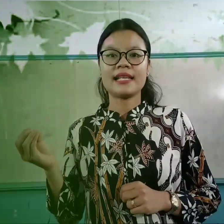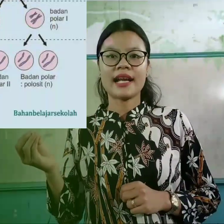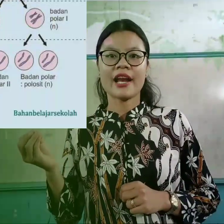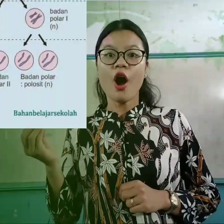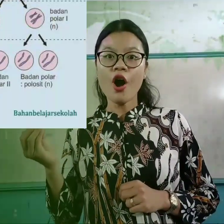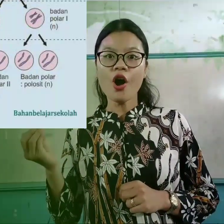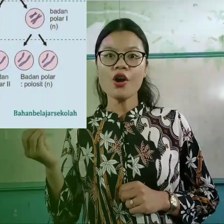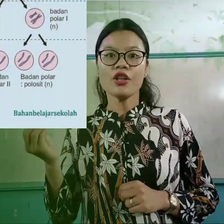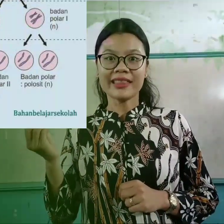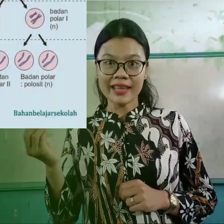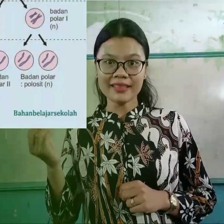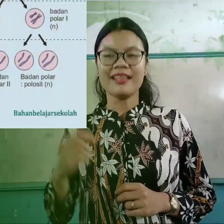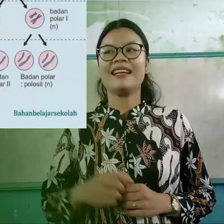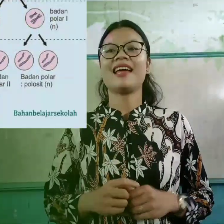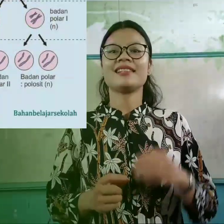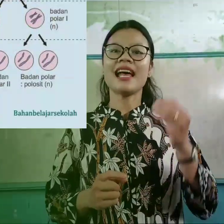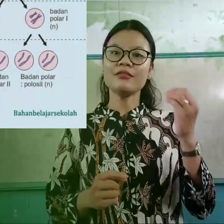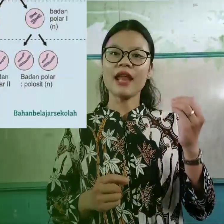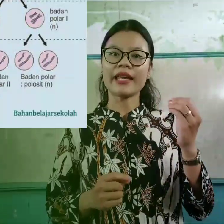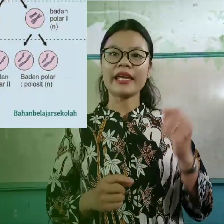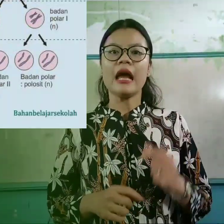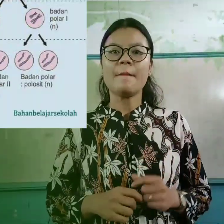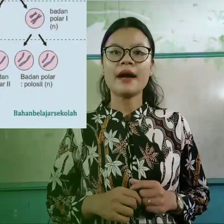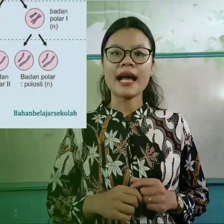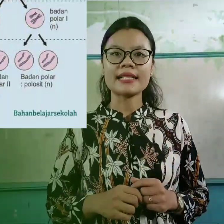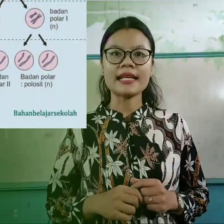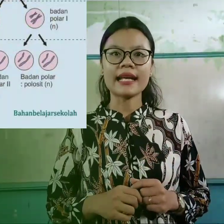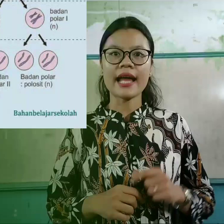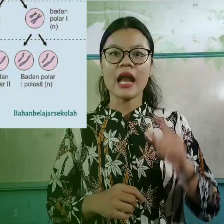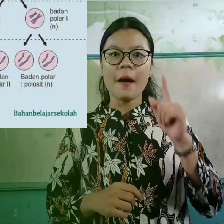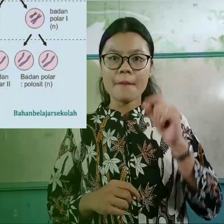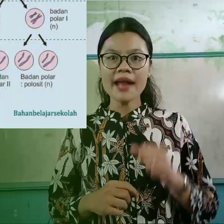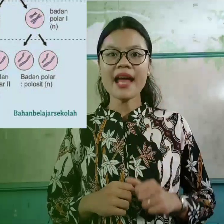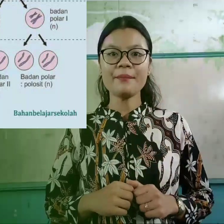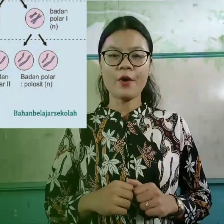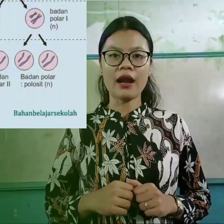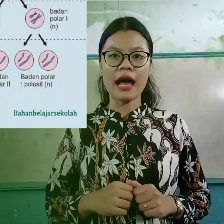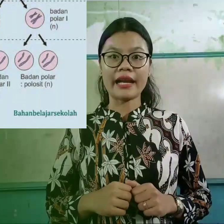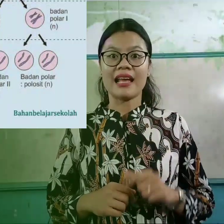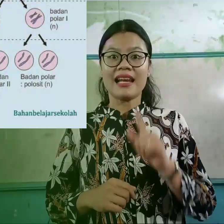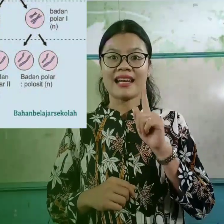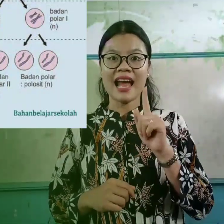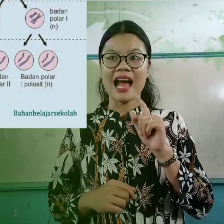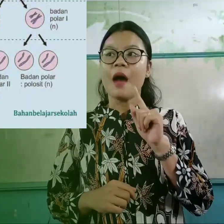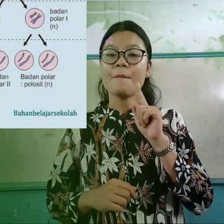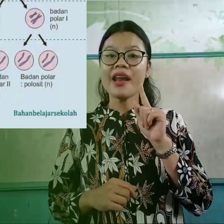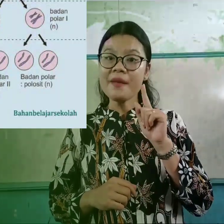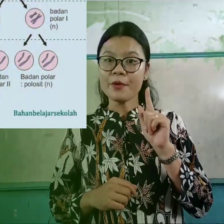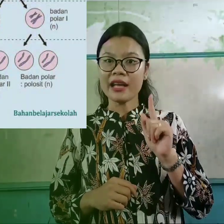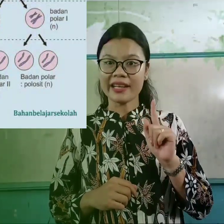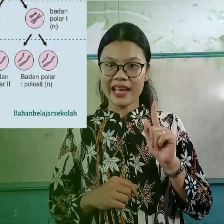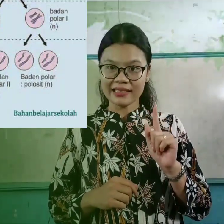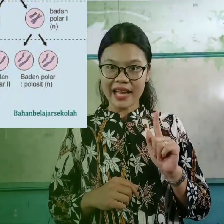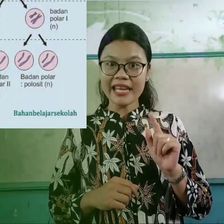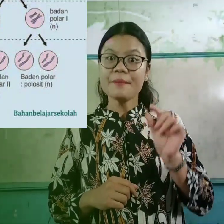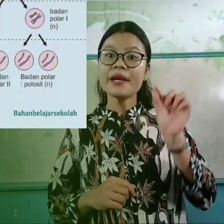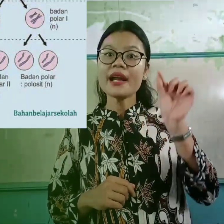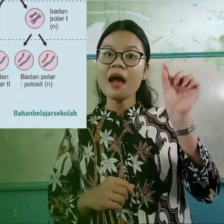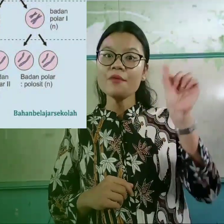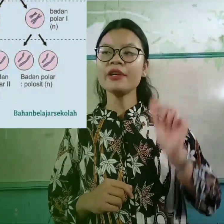menghasilkan ootit dan satu lagi menghasilkan badan polar. Nah, badan polar yang tadi bergabung